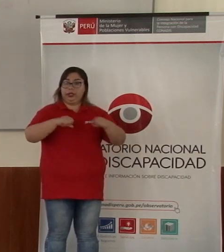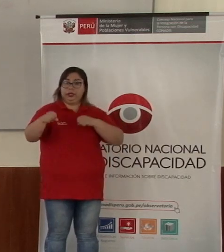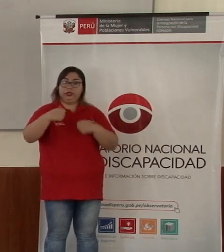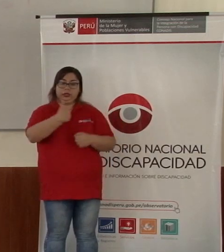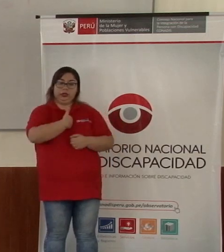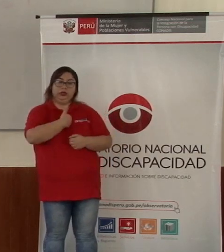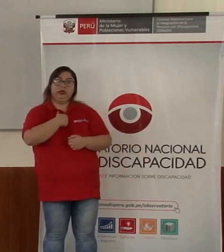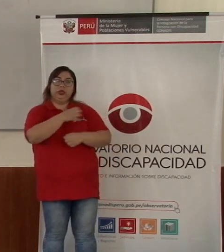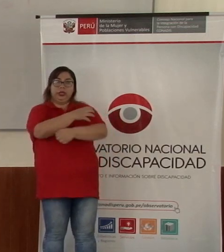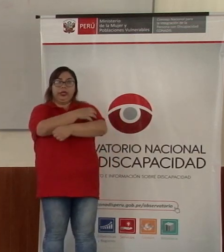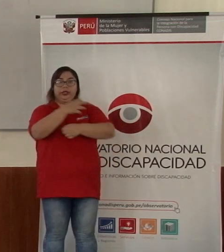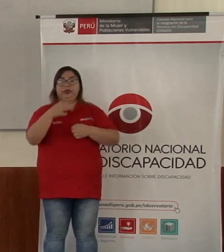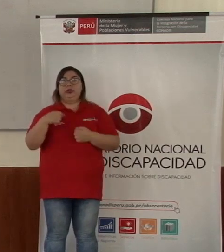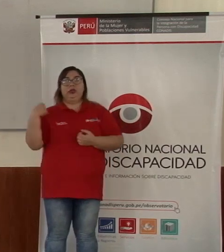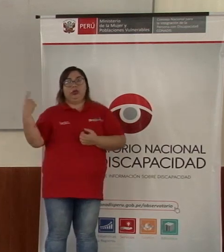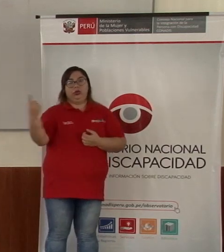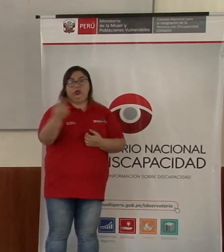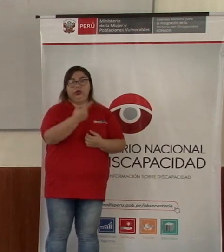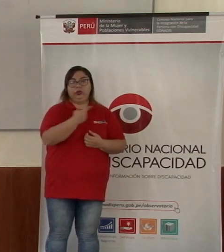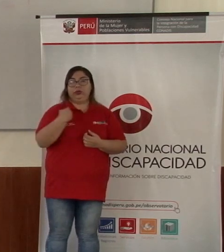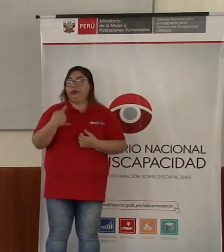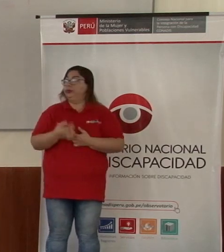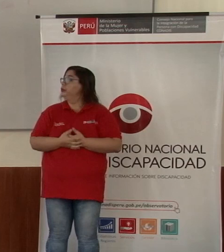sus derechos. Todos.